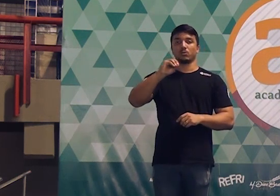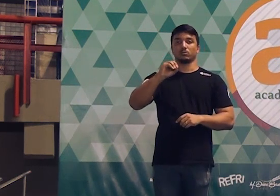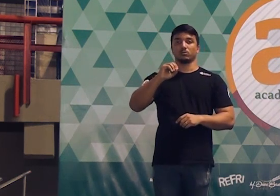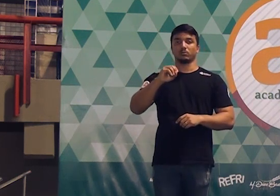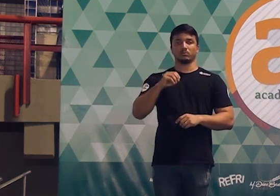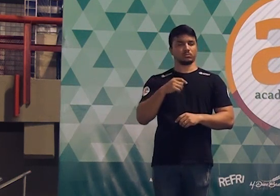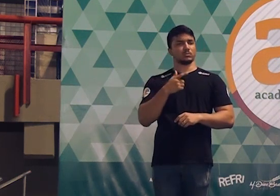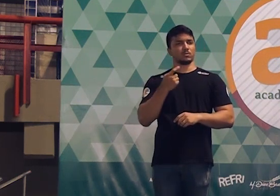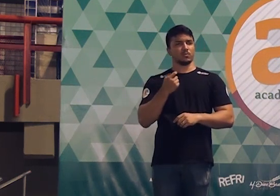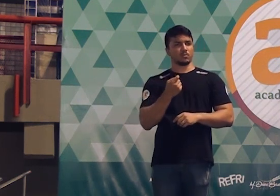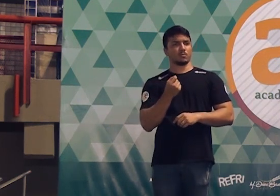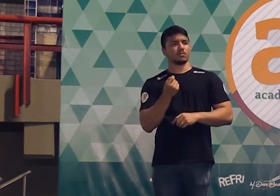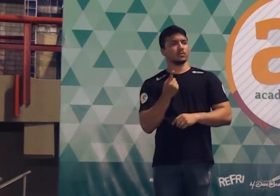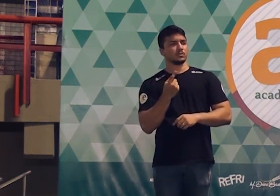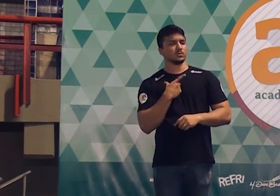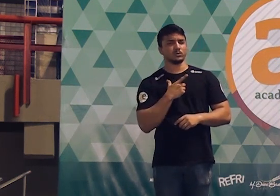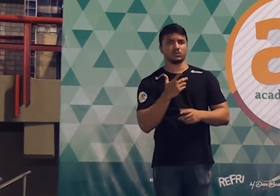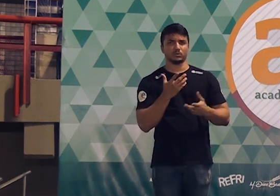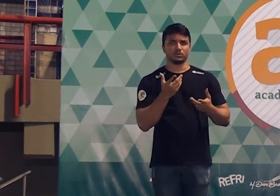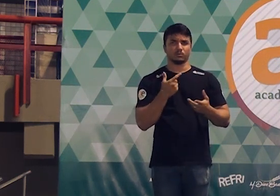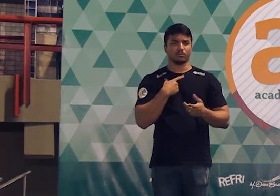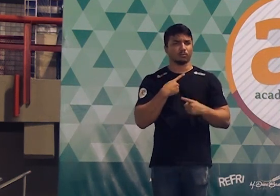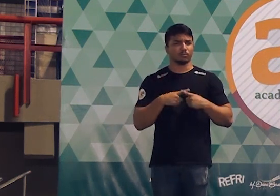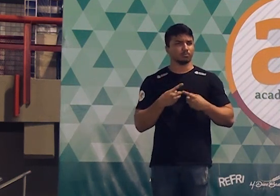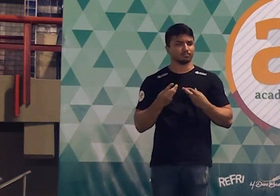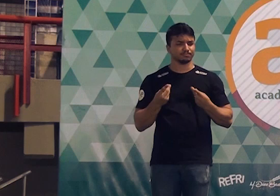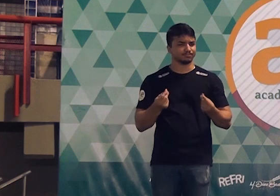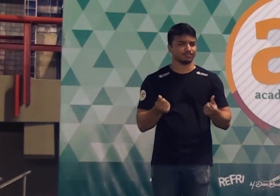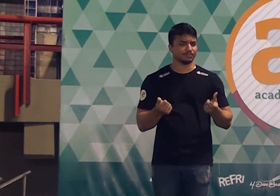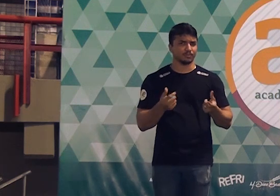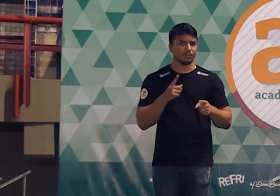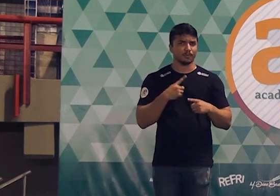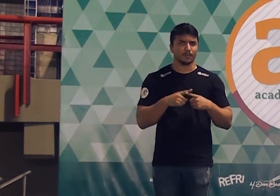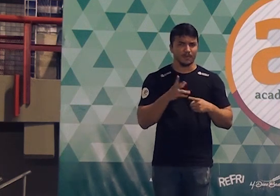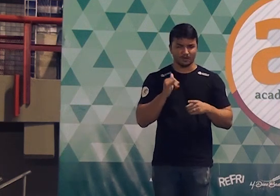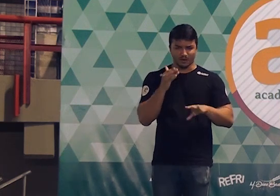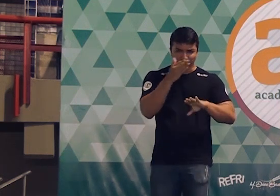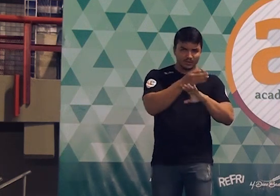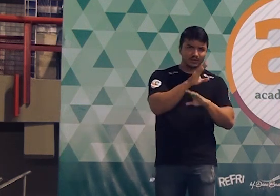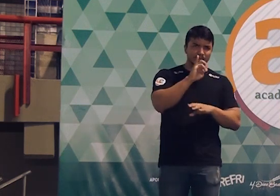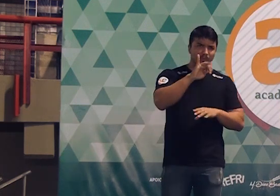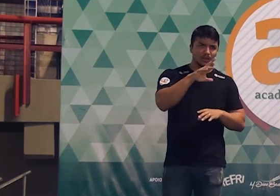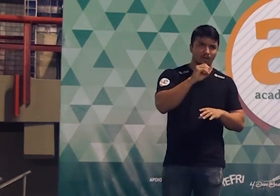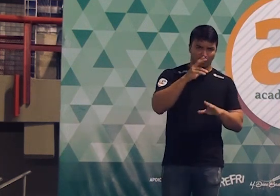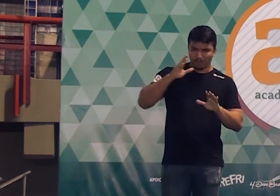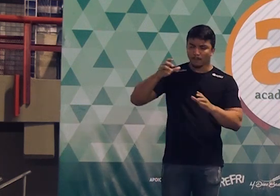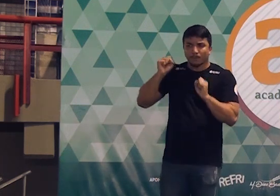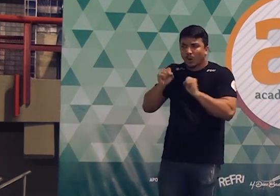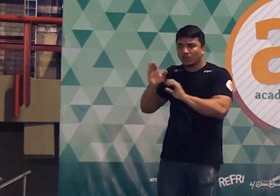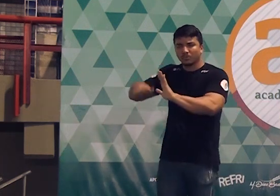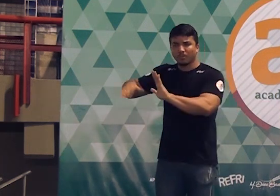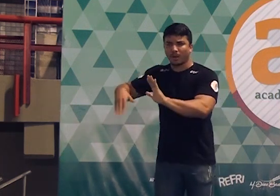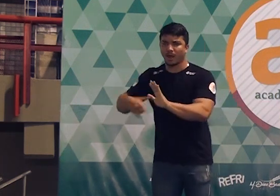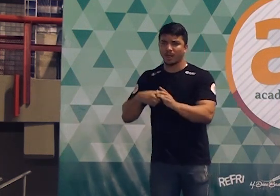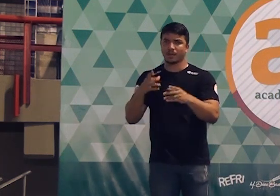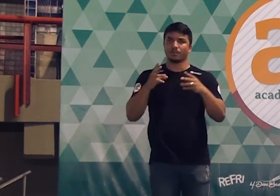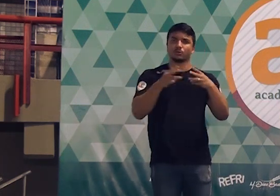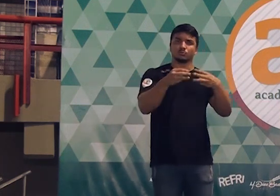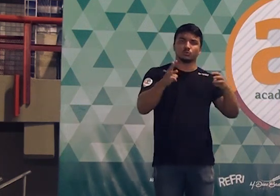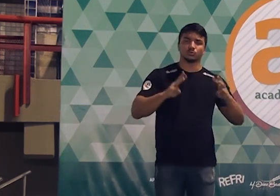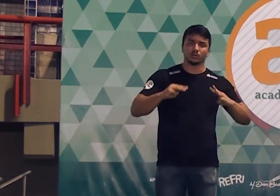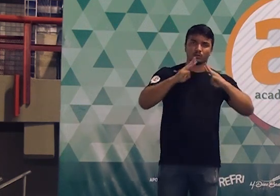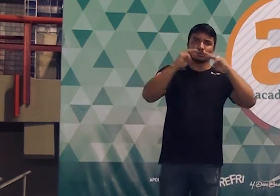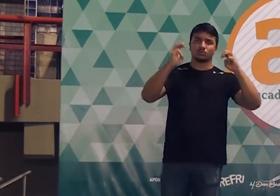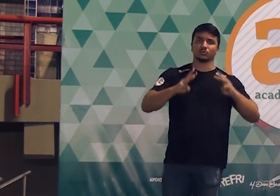Aí alguém olha assim, diz, que merda é essa? O cara vai viajar, pode ir na praia, pode ir no museu, pode ir no